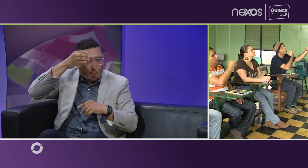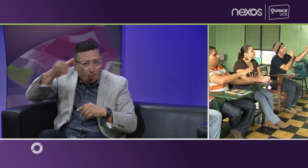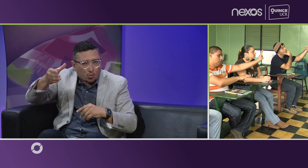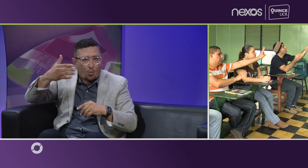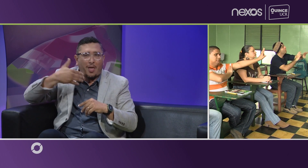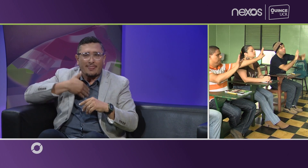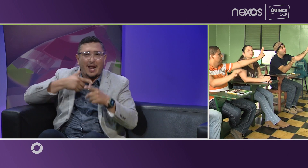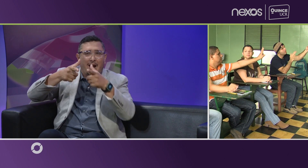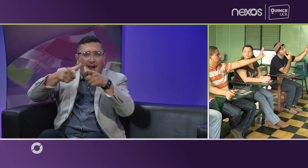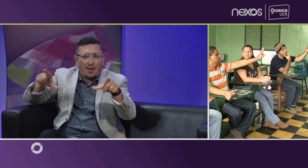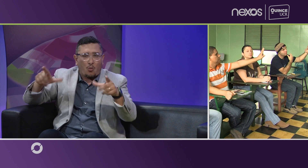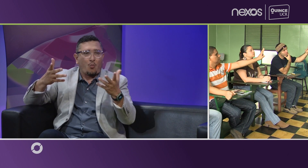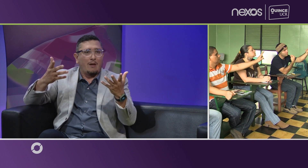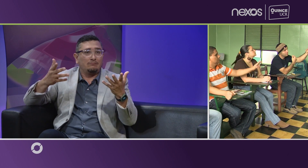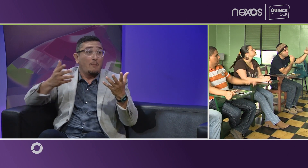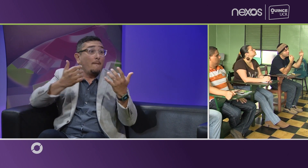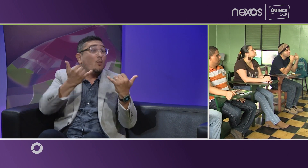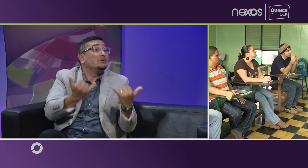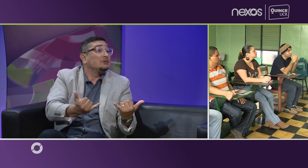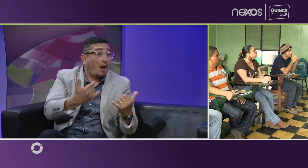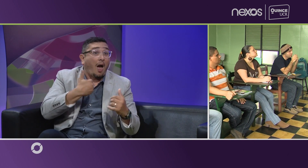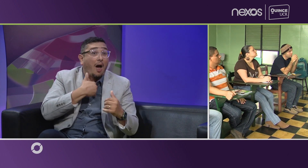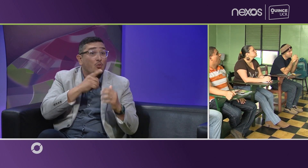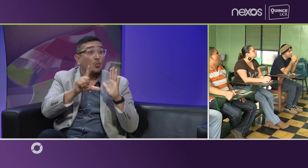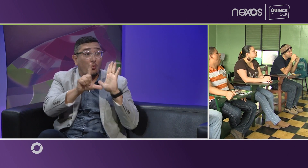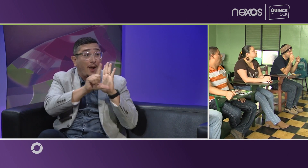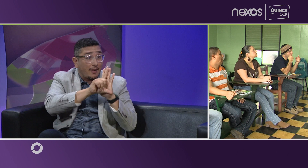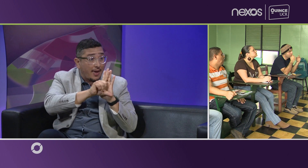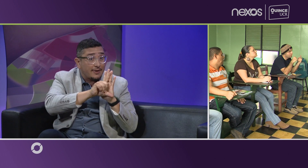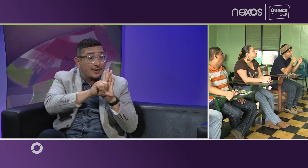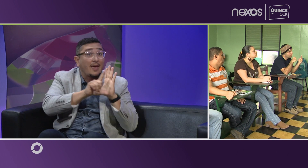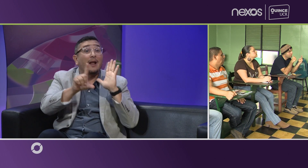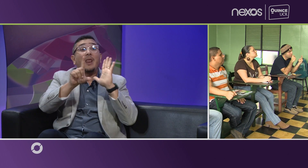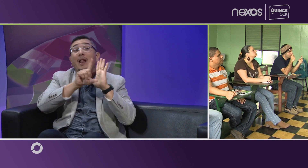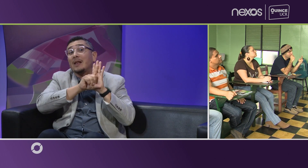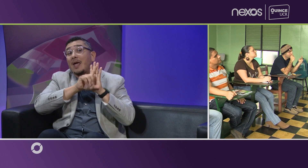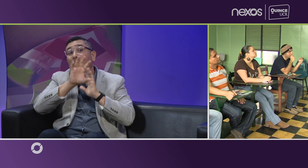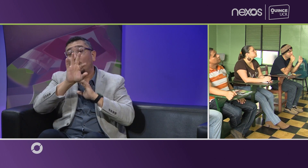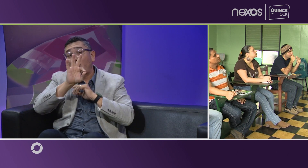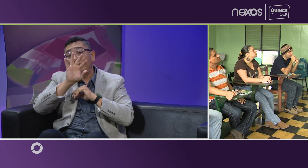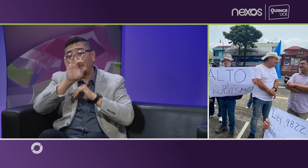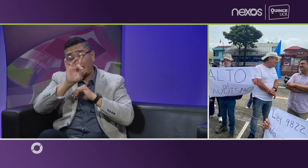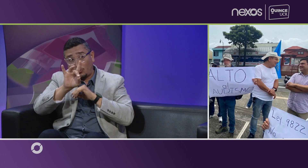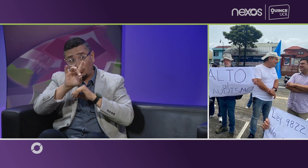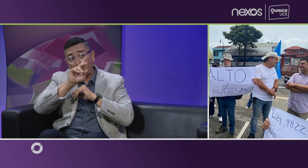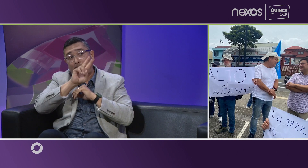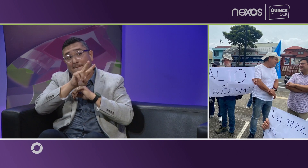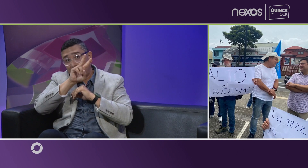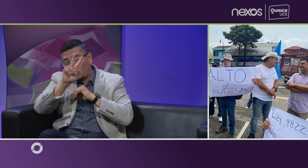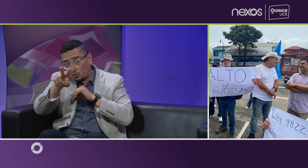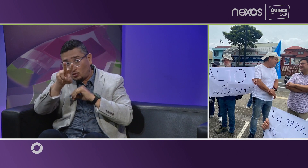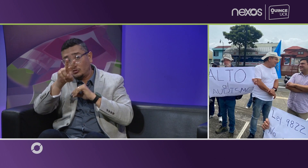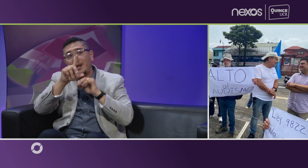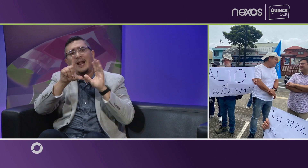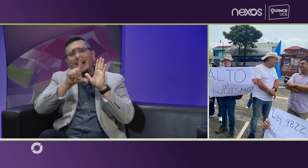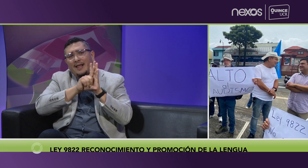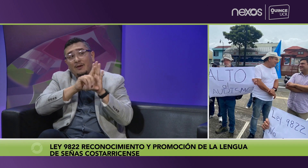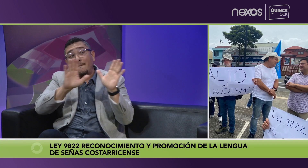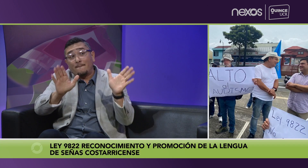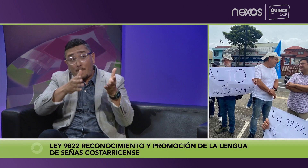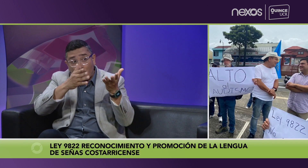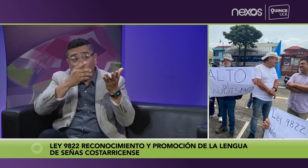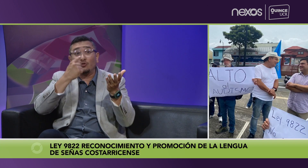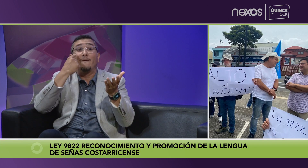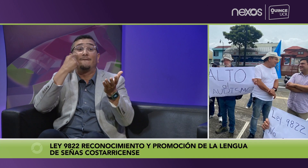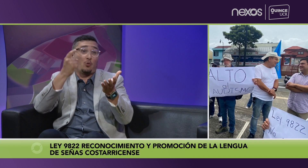las personas sordas tenemos una cultura, tenemos una lengua y tenemos una ley, la ley